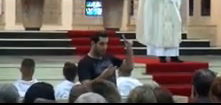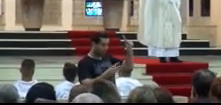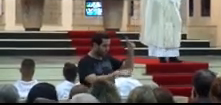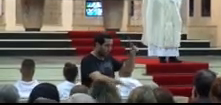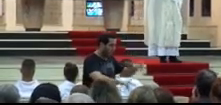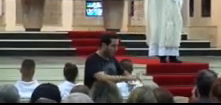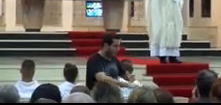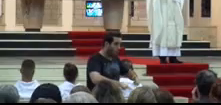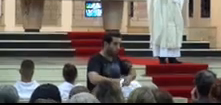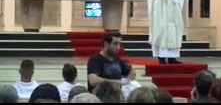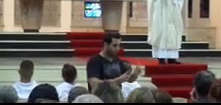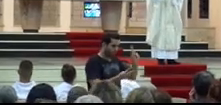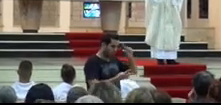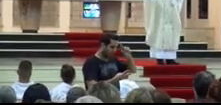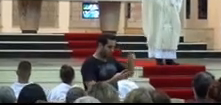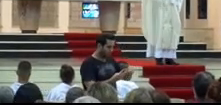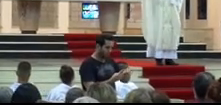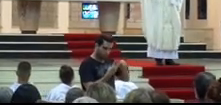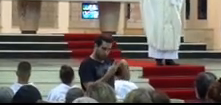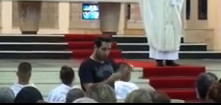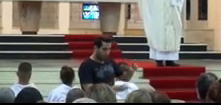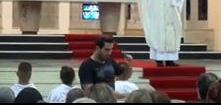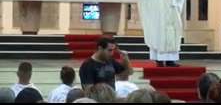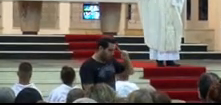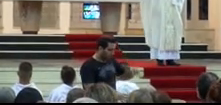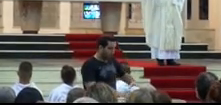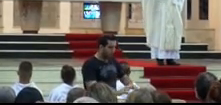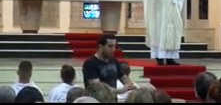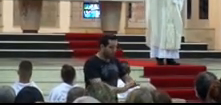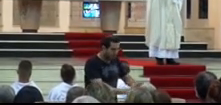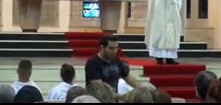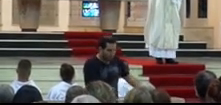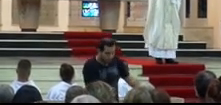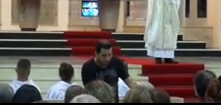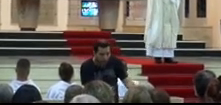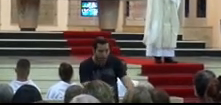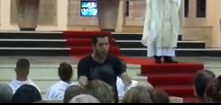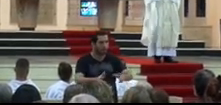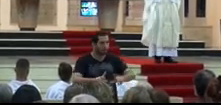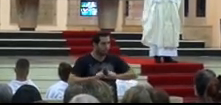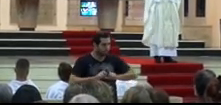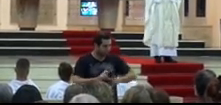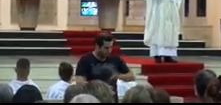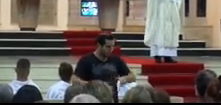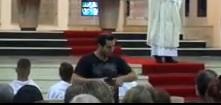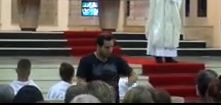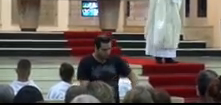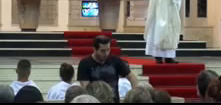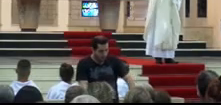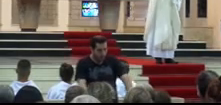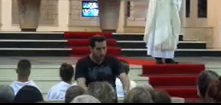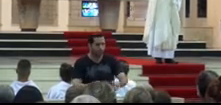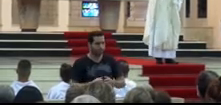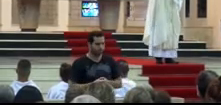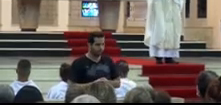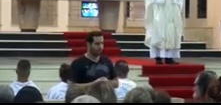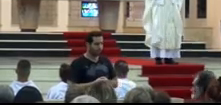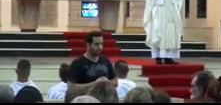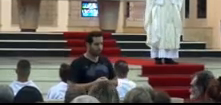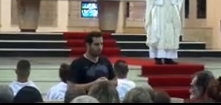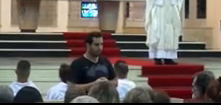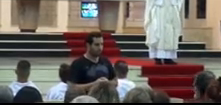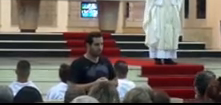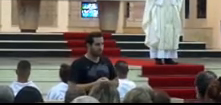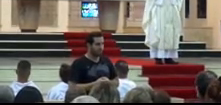o povo de Israel para chegar para o exercício